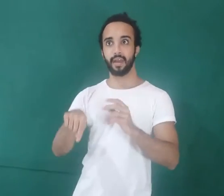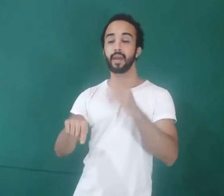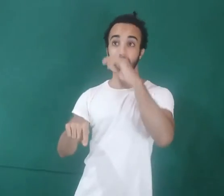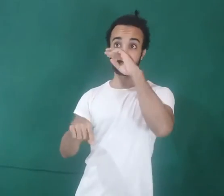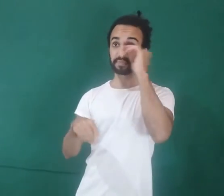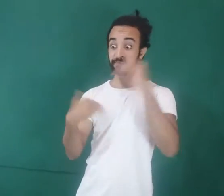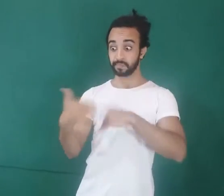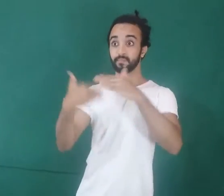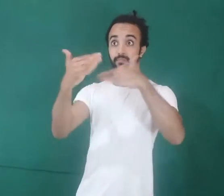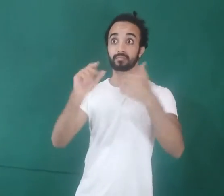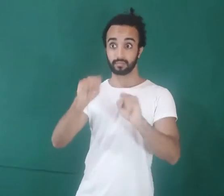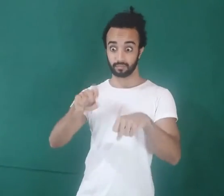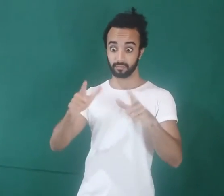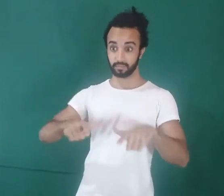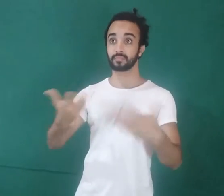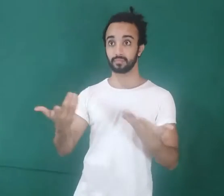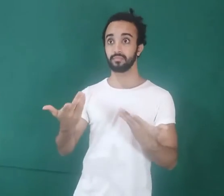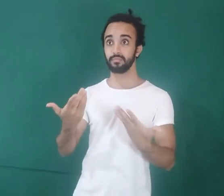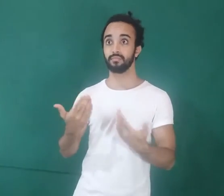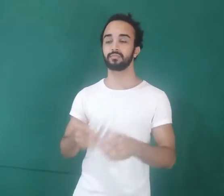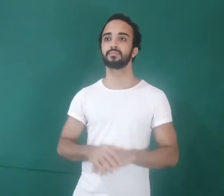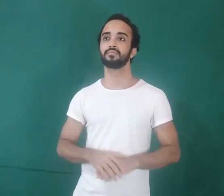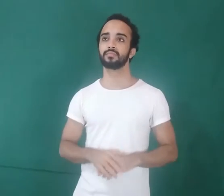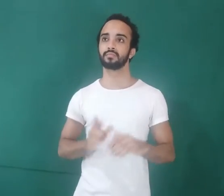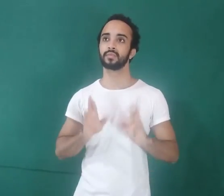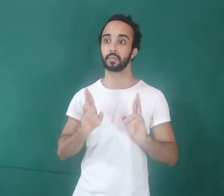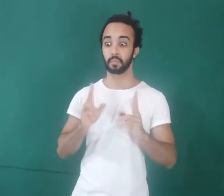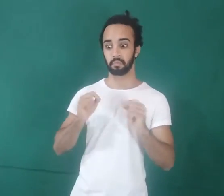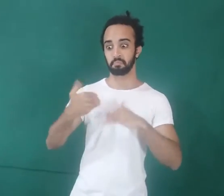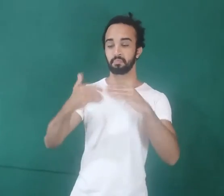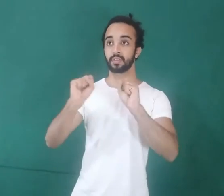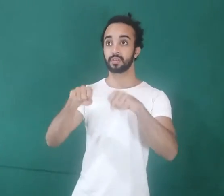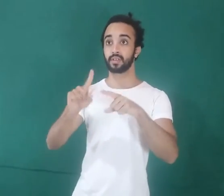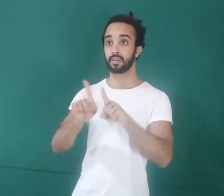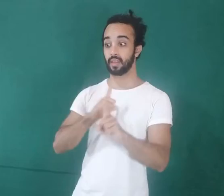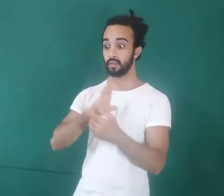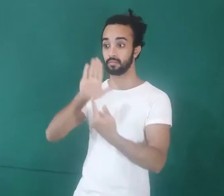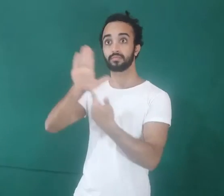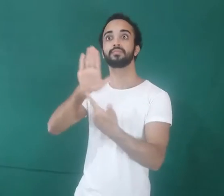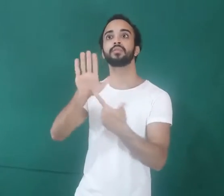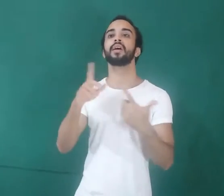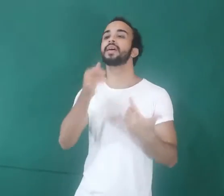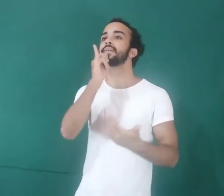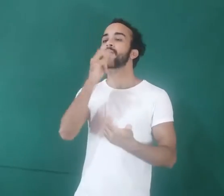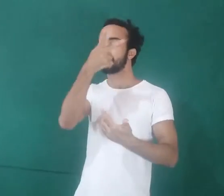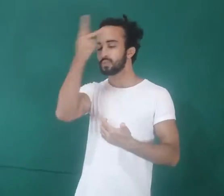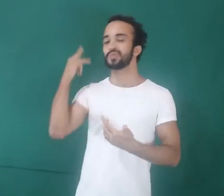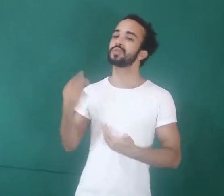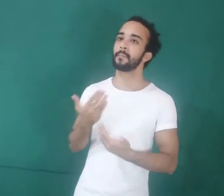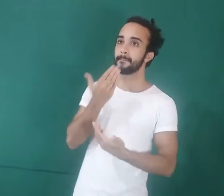experiências menos performáticas, mas como pessoas que preferem assistir um filme na Netflix do que